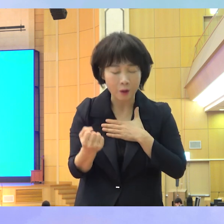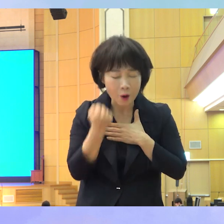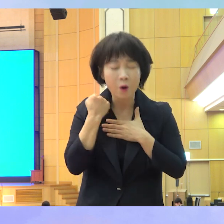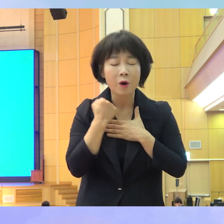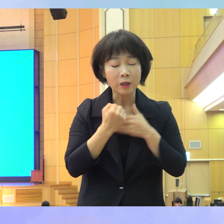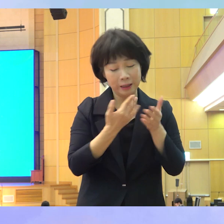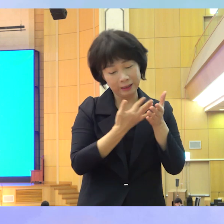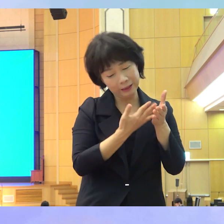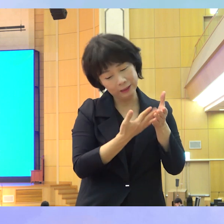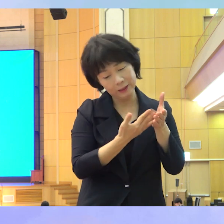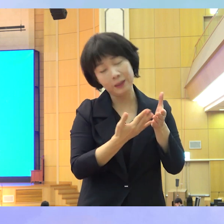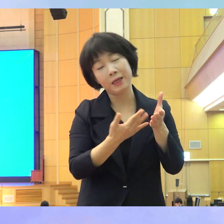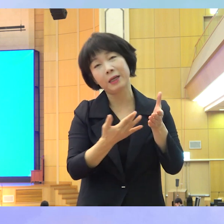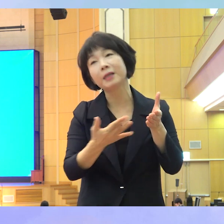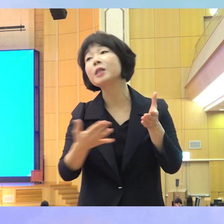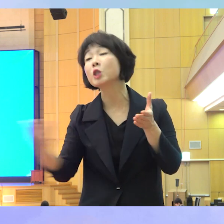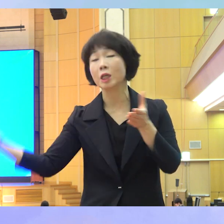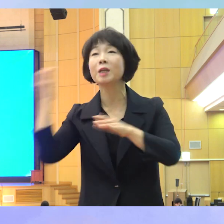사랑으로